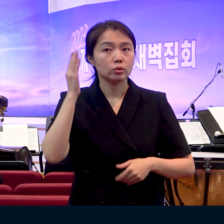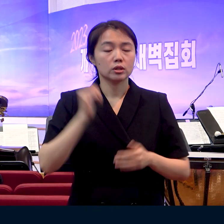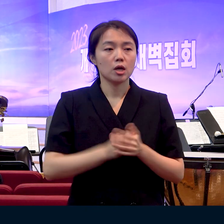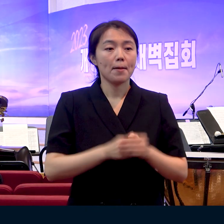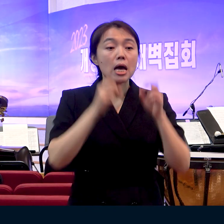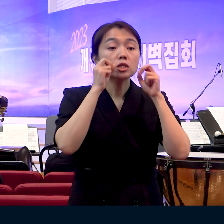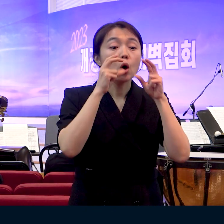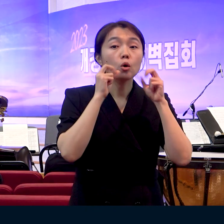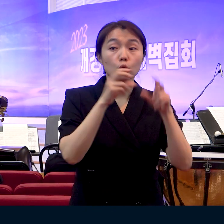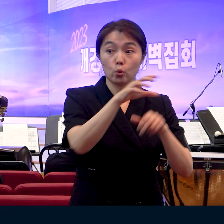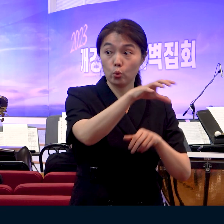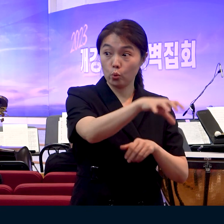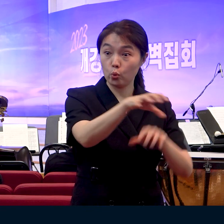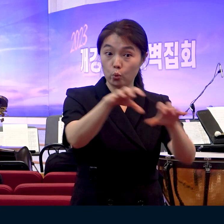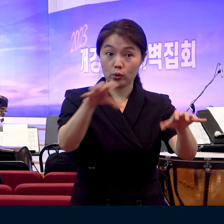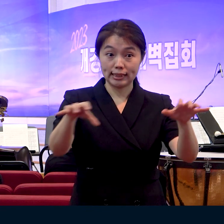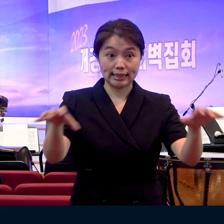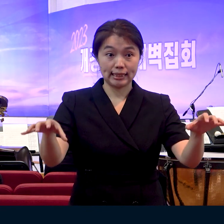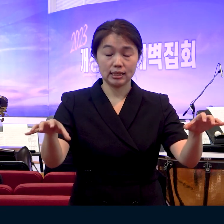선교지에 가서